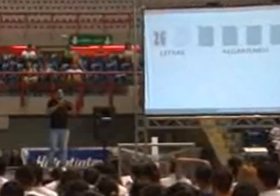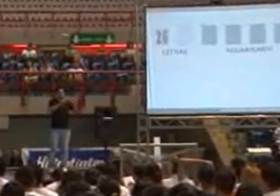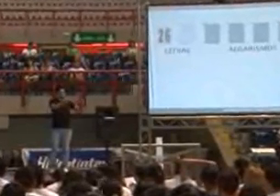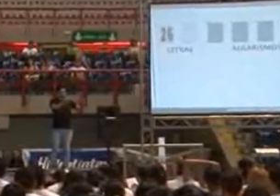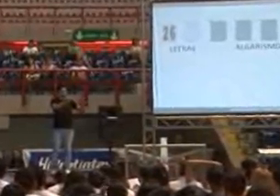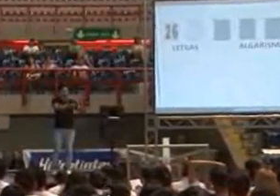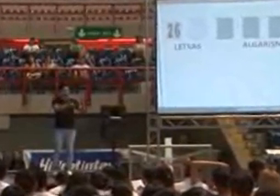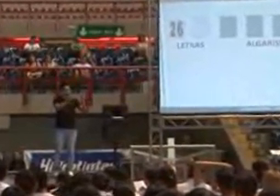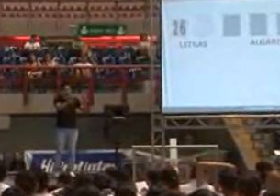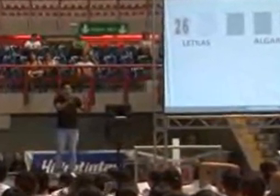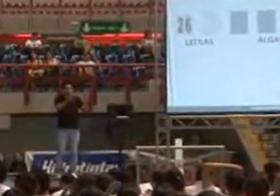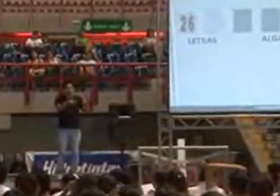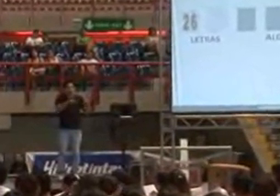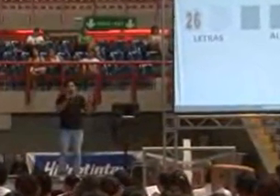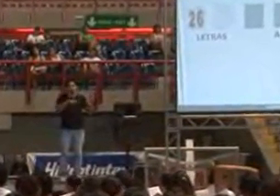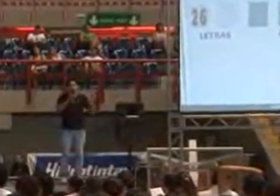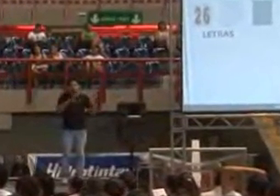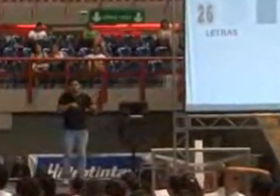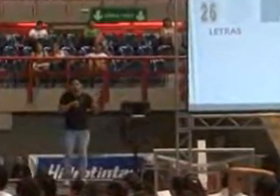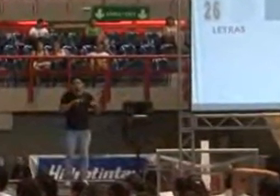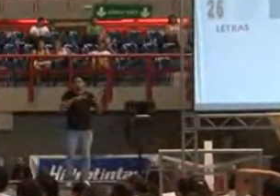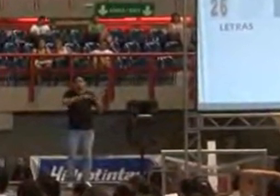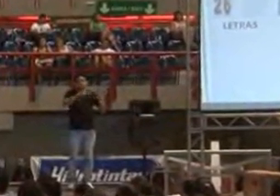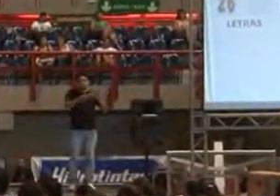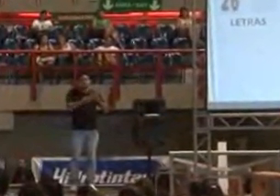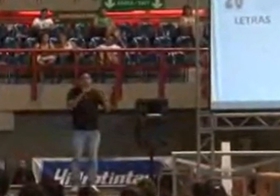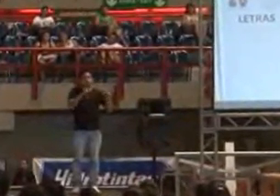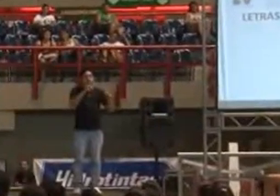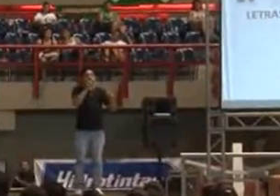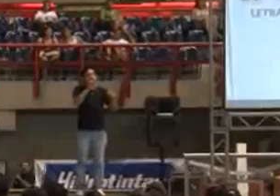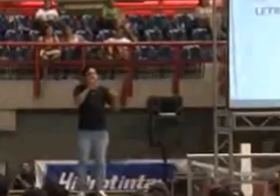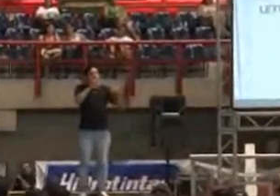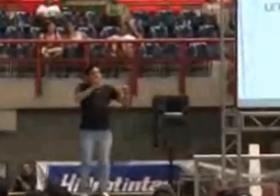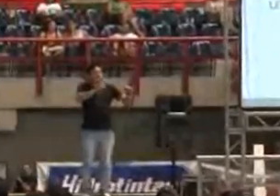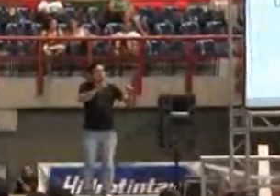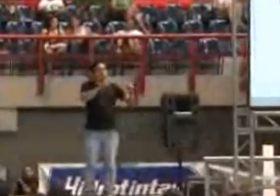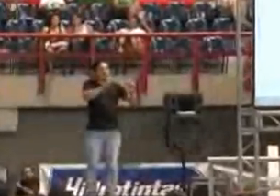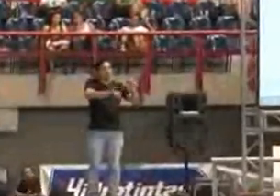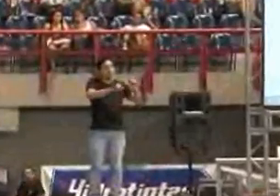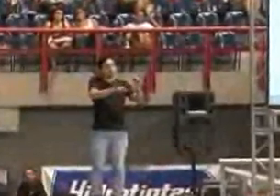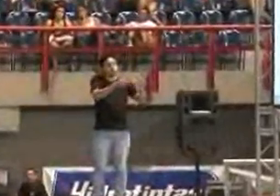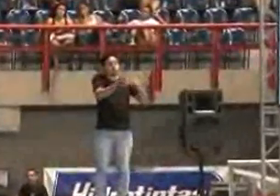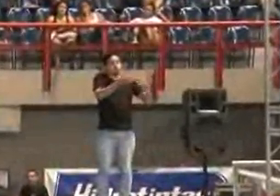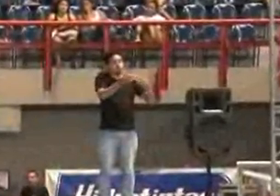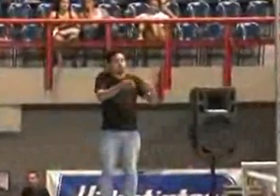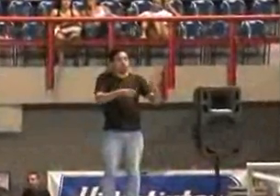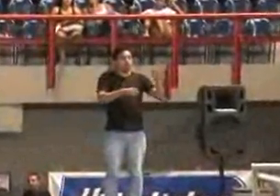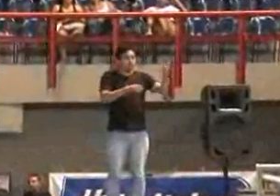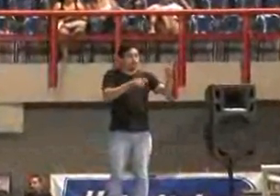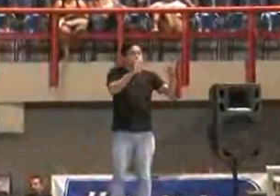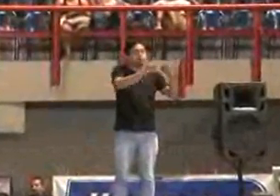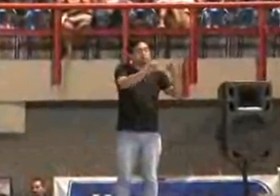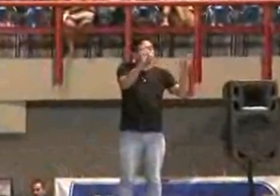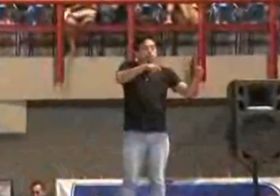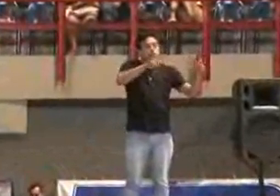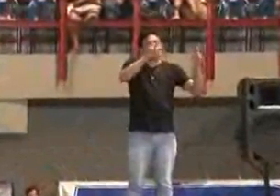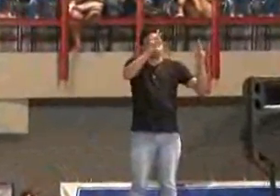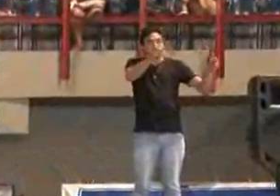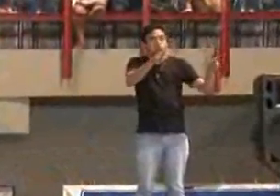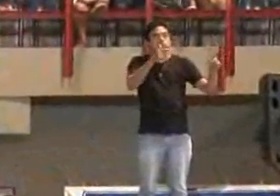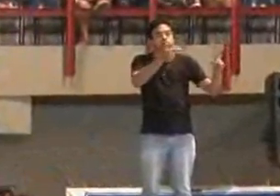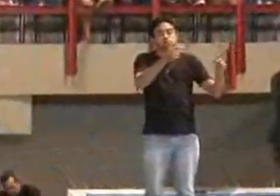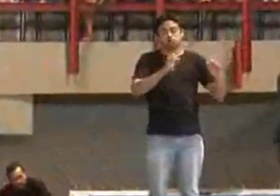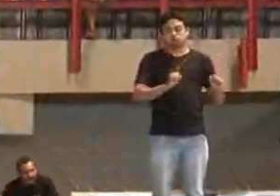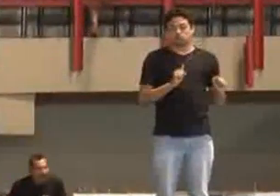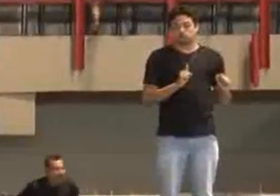repetida ou não? Pode. Então significa dizer que qualquer letra que eu escolhi para a primeira, eu posso escolher para a segunda também, não